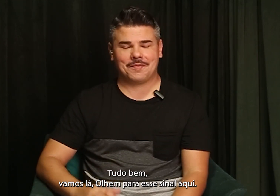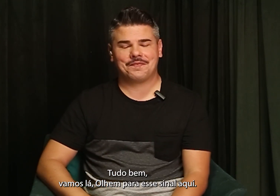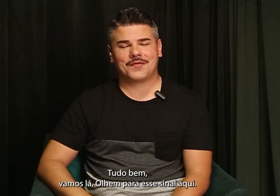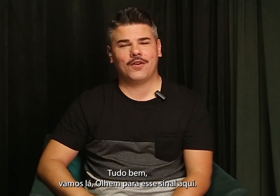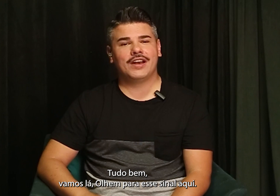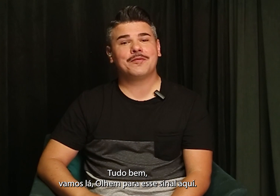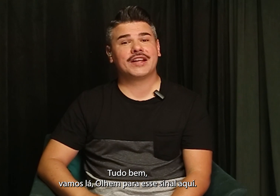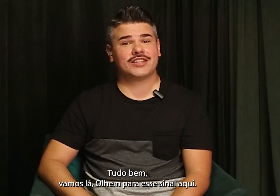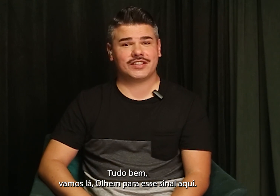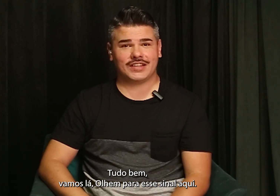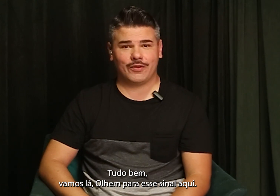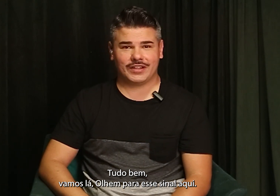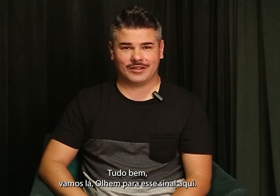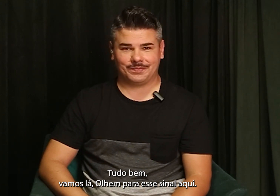lá. Olhem para este sinal aqui.